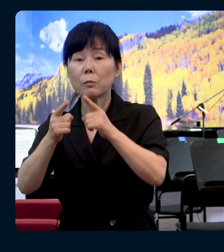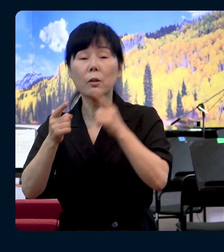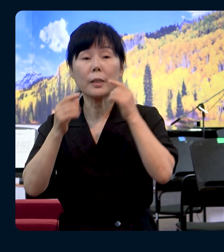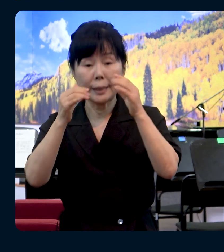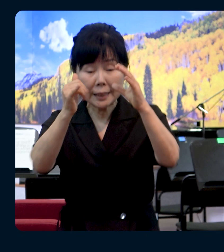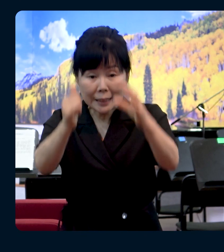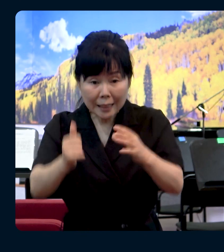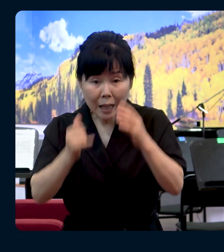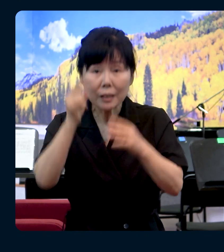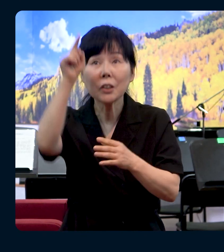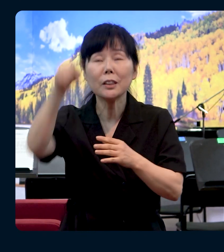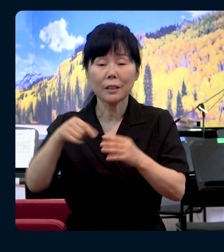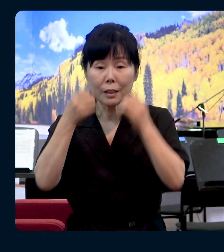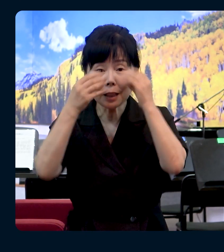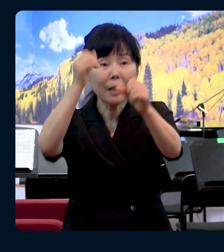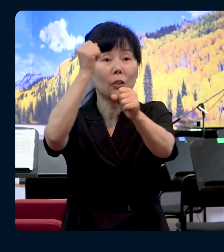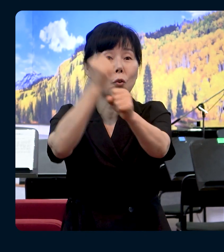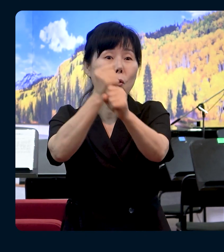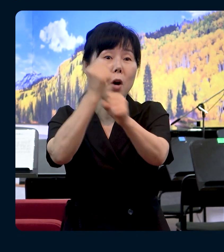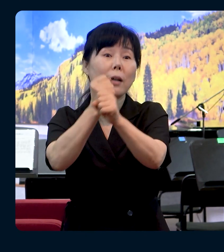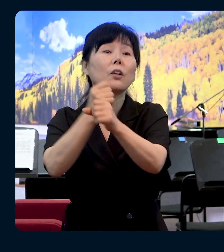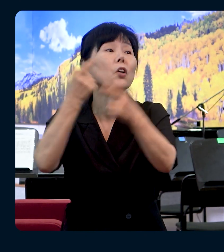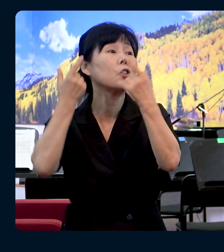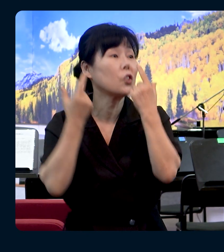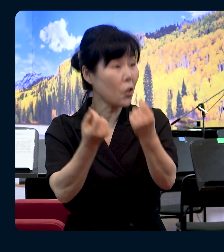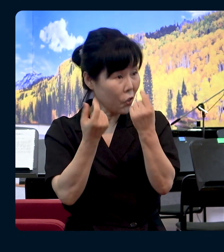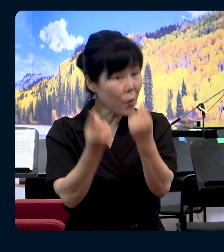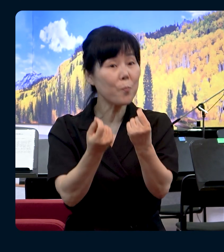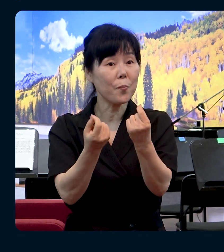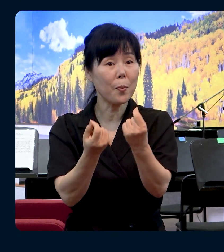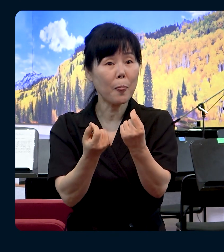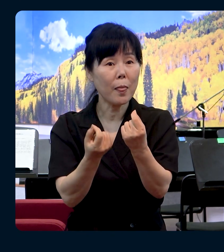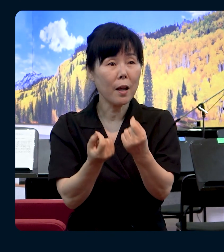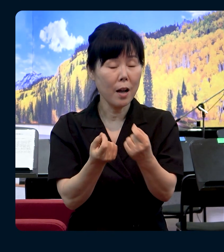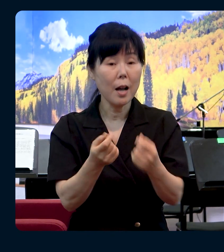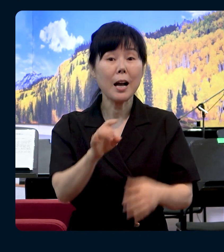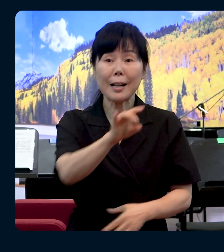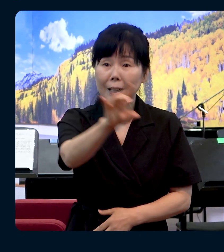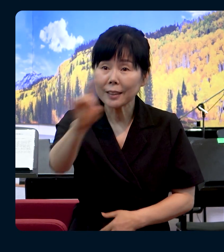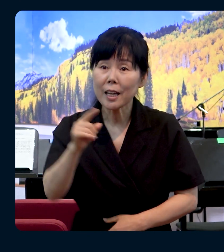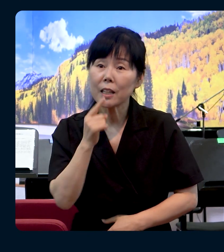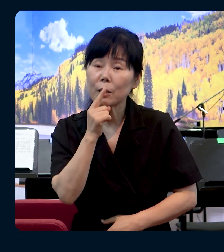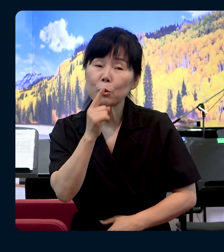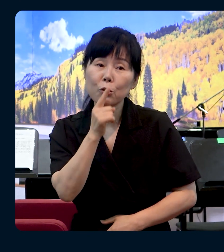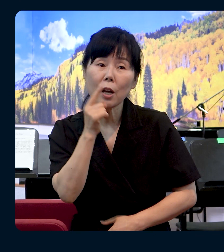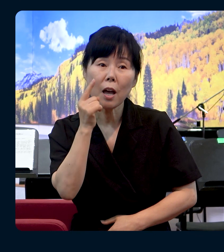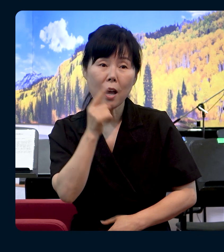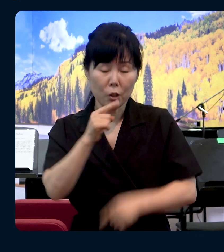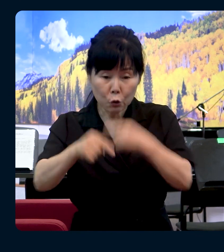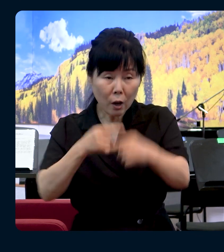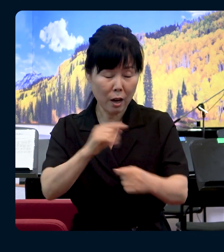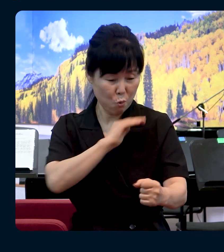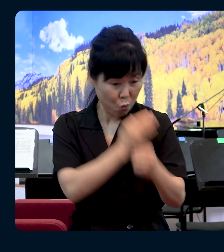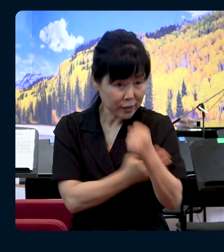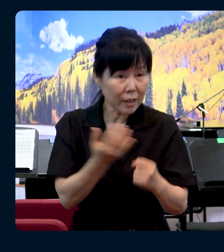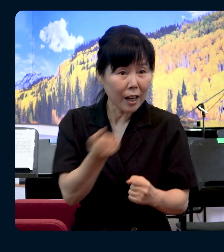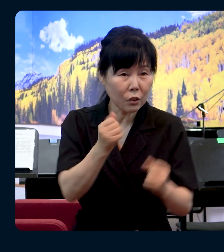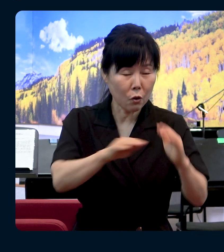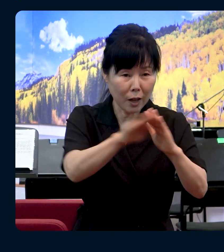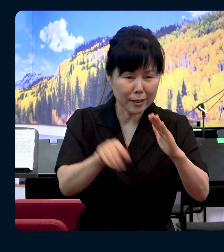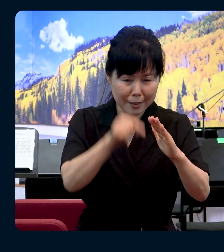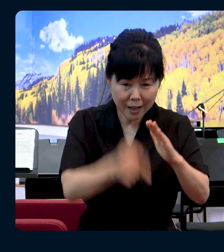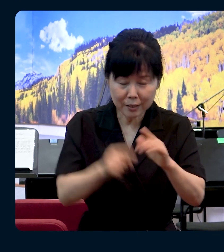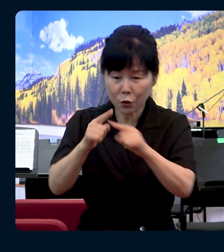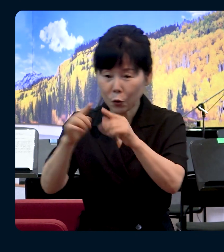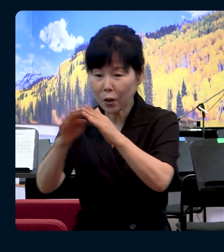세상을 창조하신 것처럼 그렇게 자신의 언어, 그 입술의 권세를 가지고 자기의 가정 가운데서, 이 교회